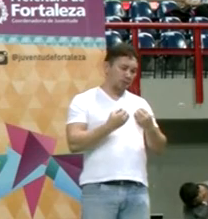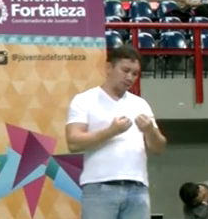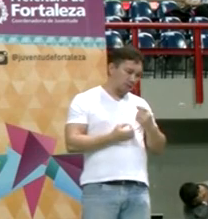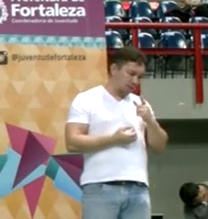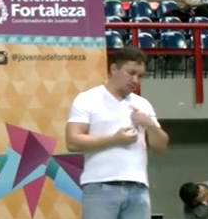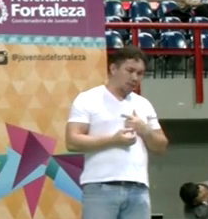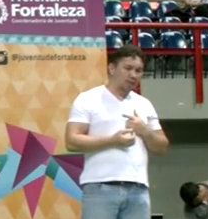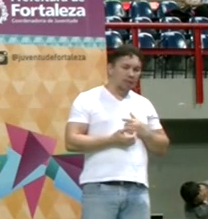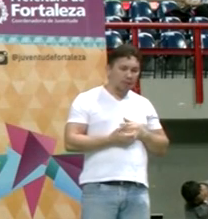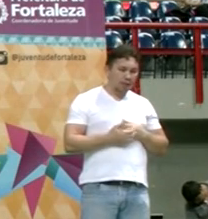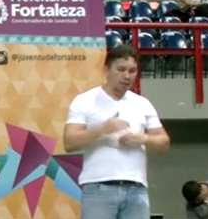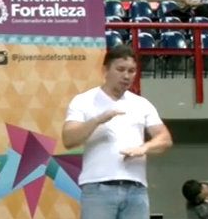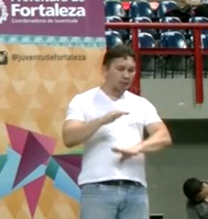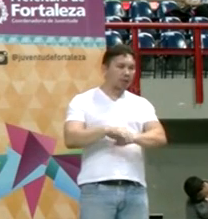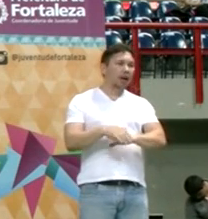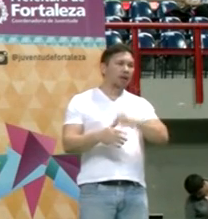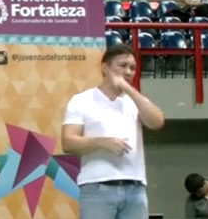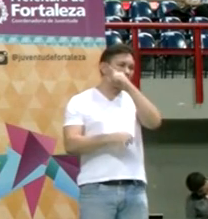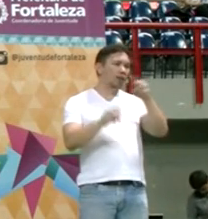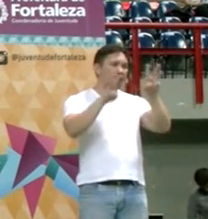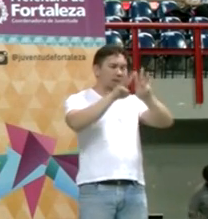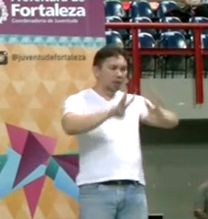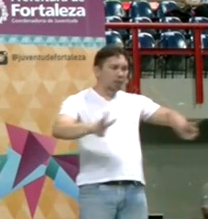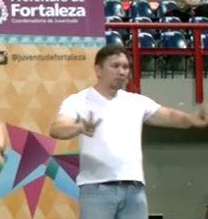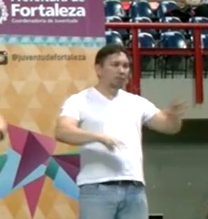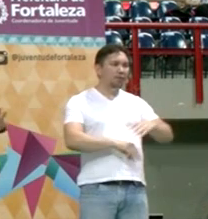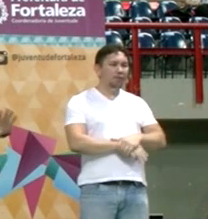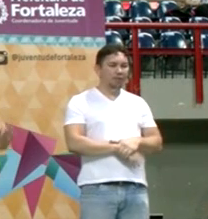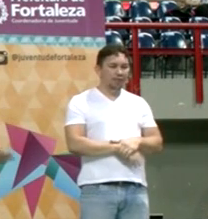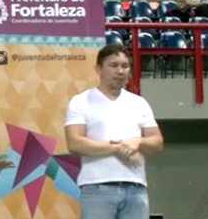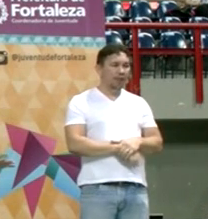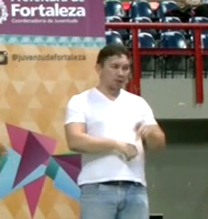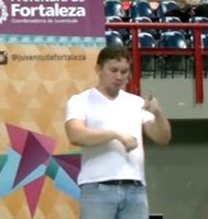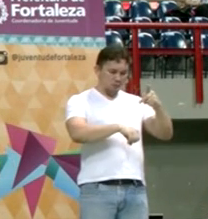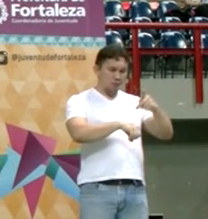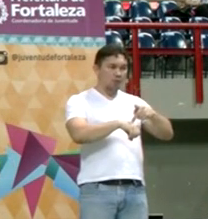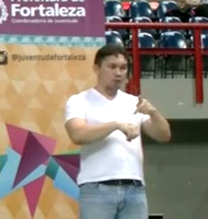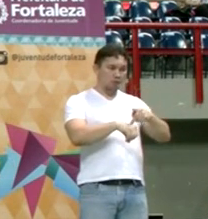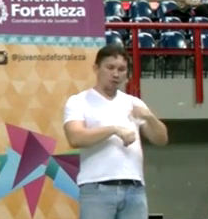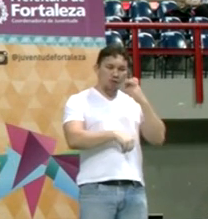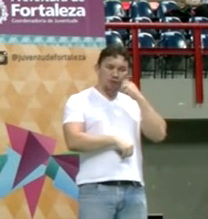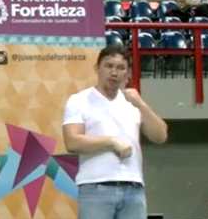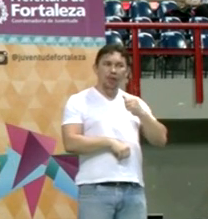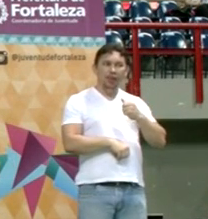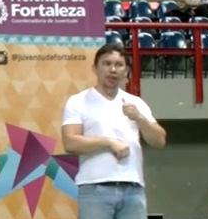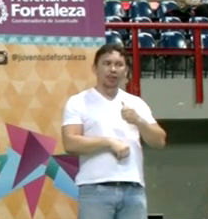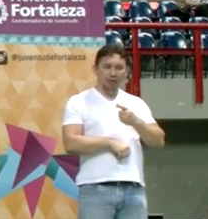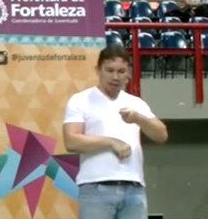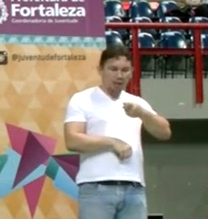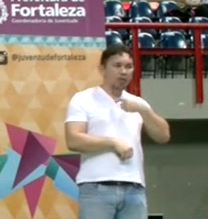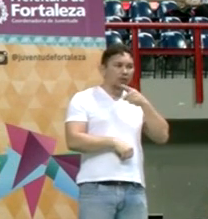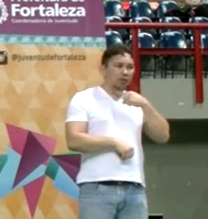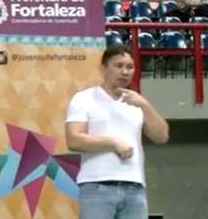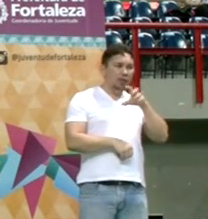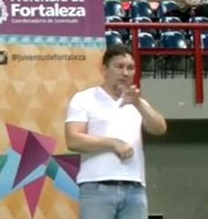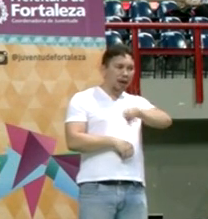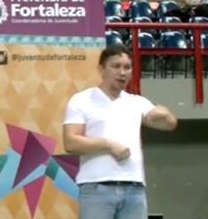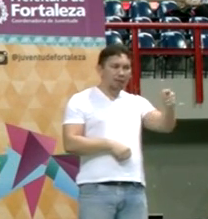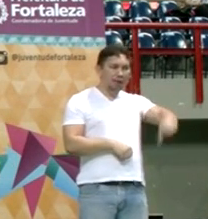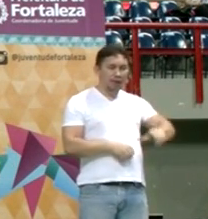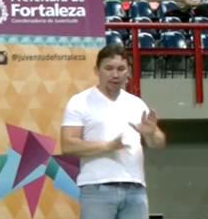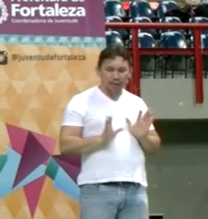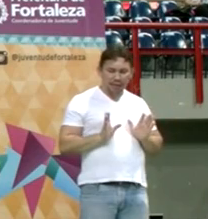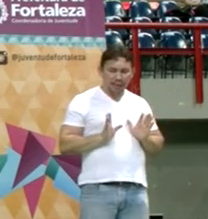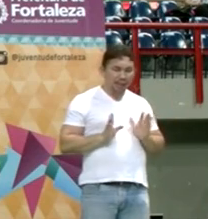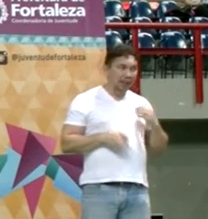Rasputin está guardado no museu, num vidro blindado, que é para ninguém roubar de novo. Aí se você achar que